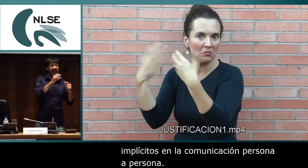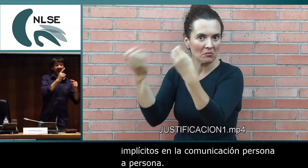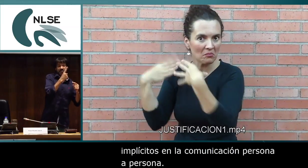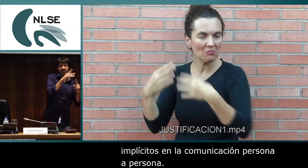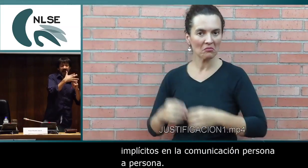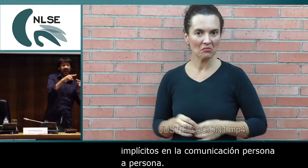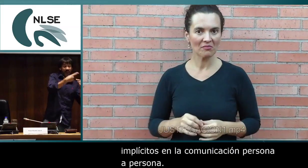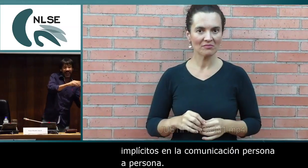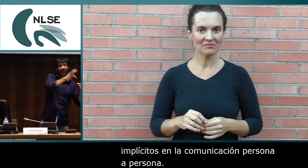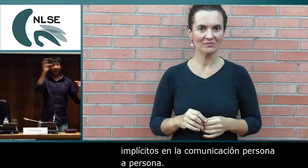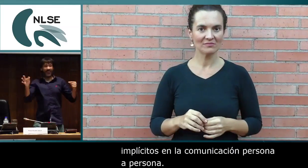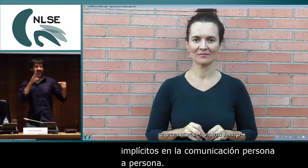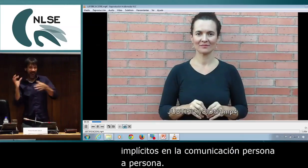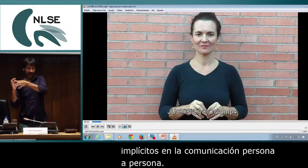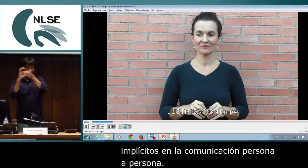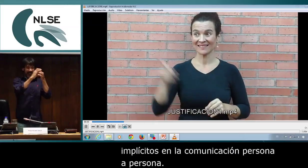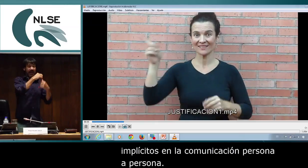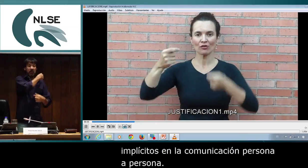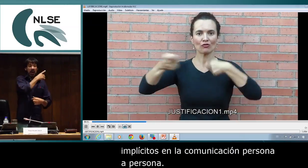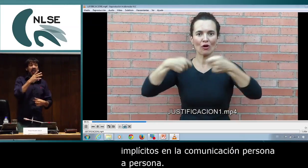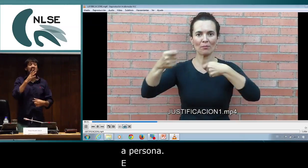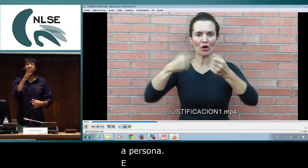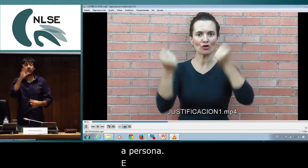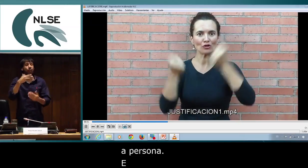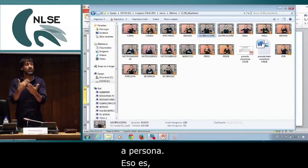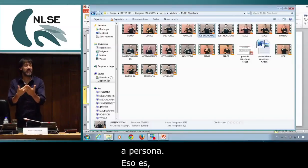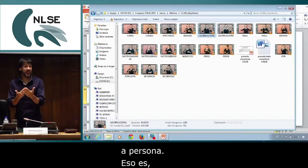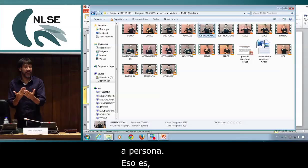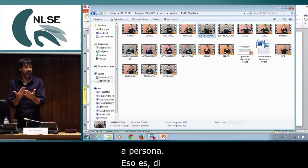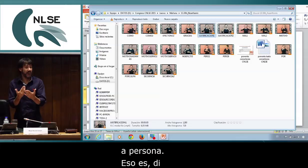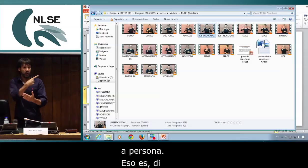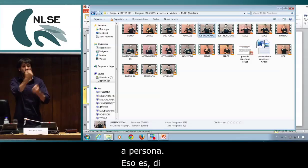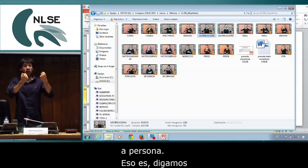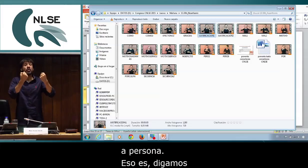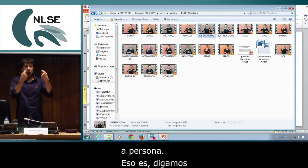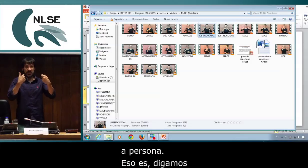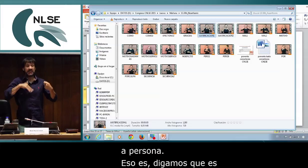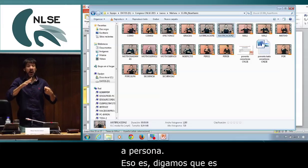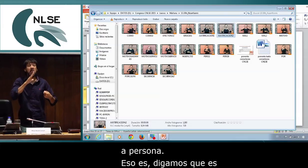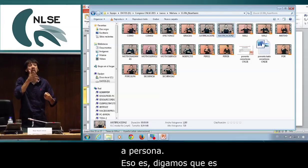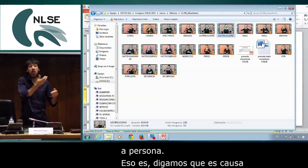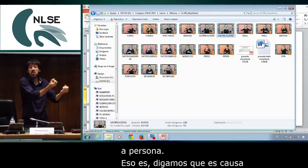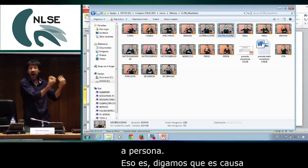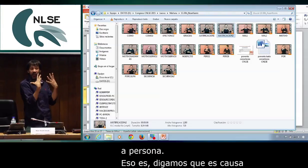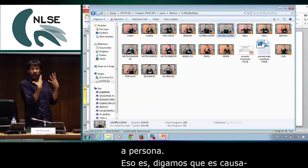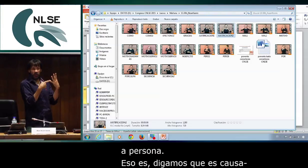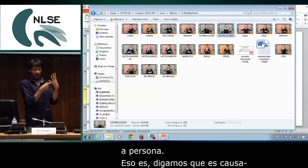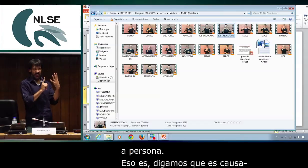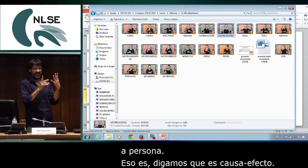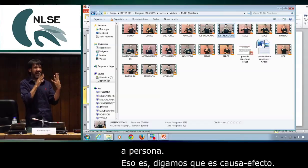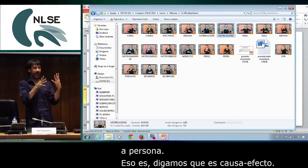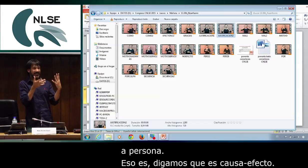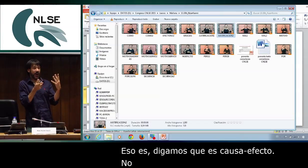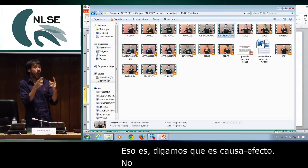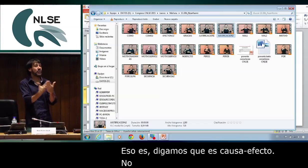Eso es, digamos que es causa-efecto. No hay una justificación. Es decir,